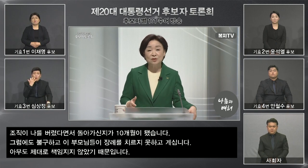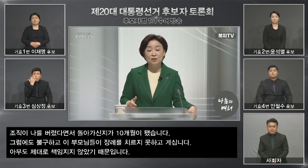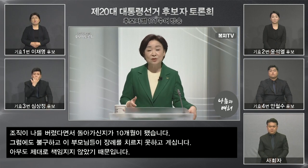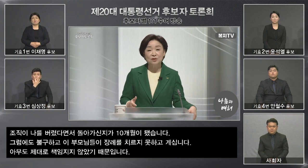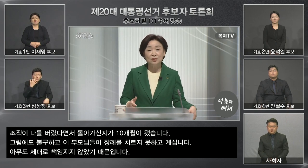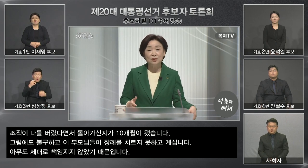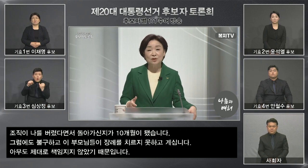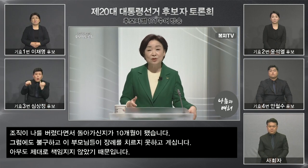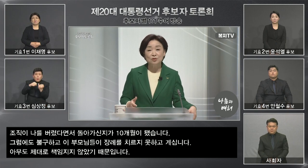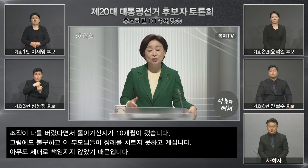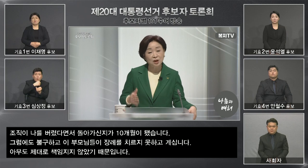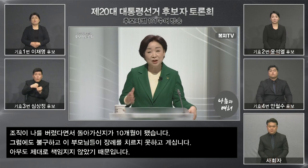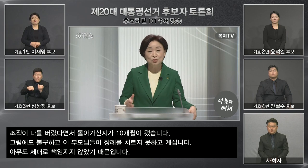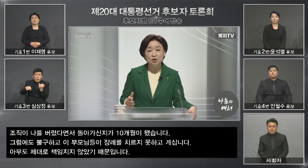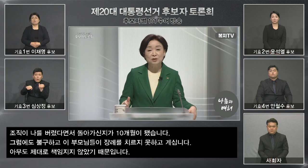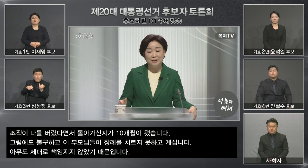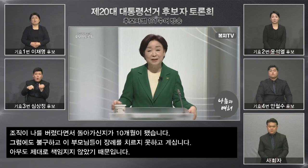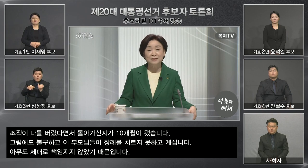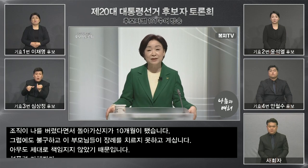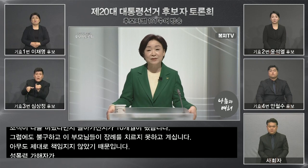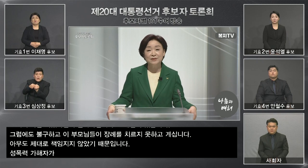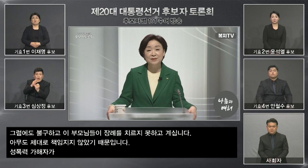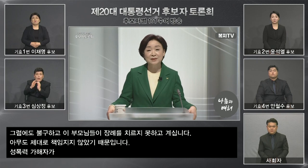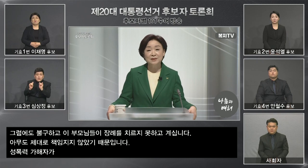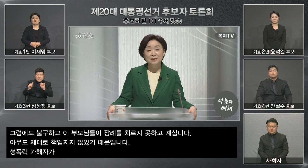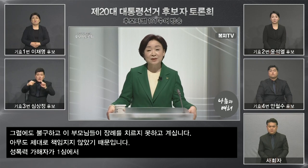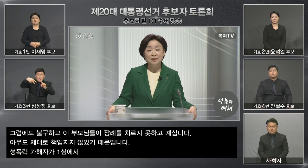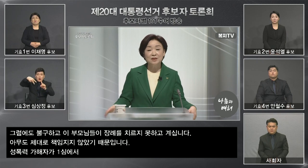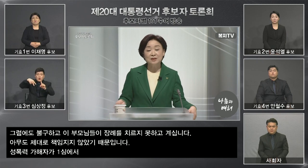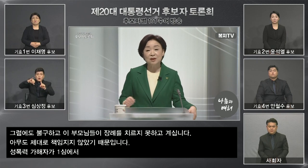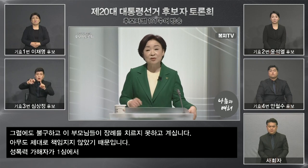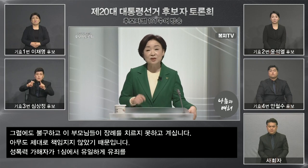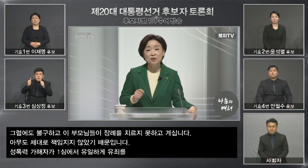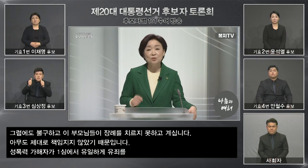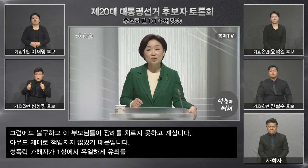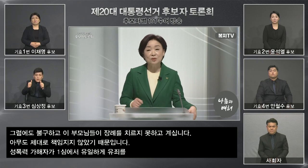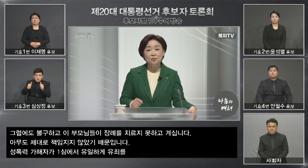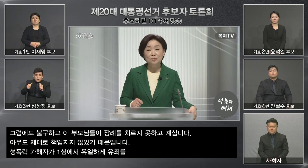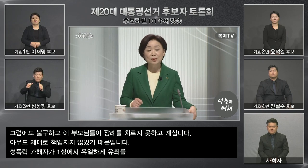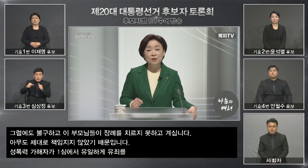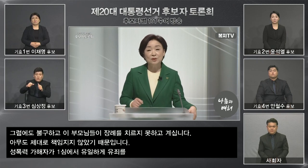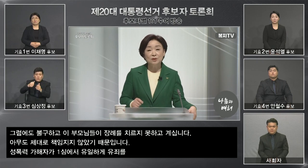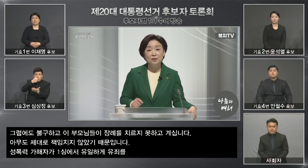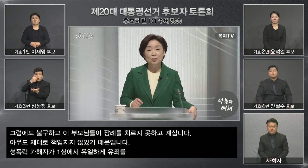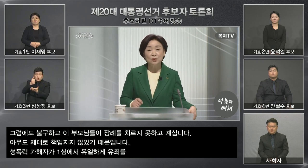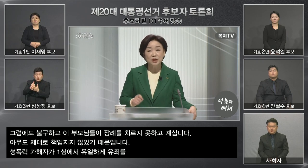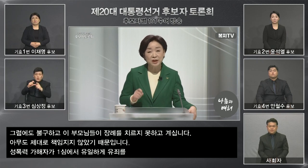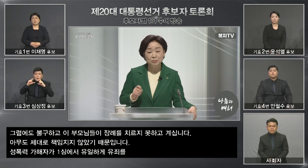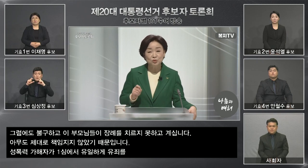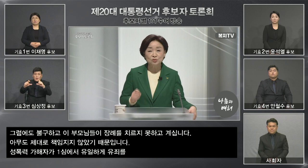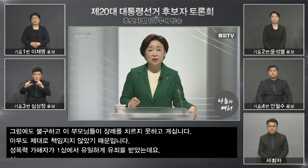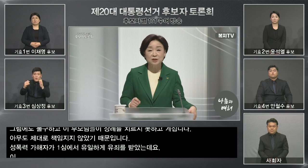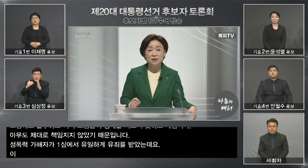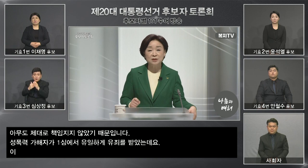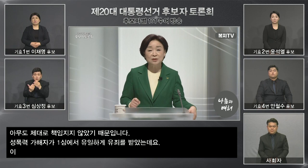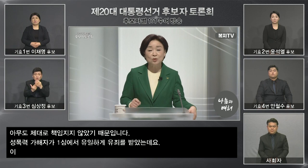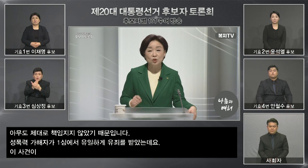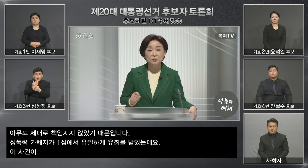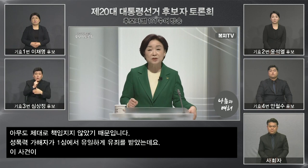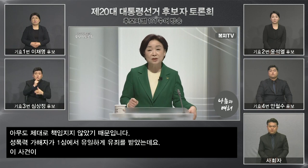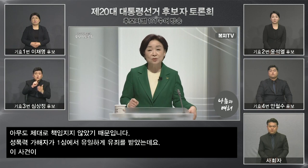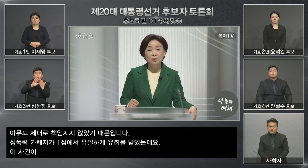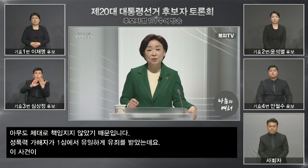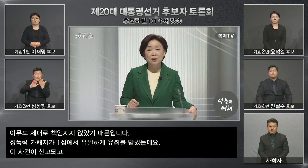1심에서 유일하게 유죄를 받았는데요. 이 사건이 신고되고 고 이예람 중사를